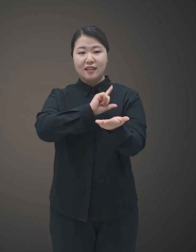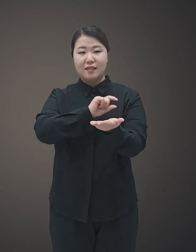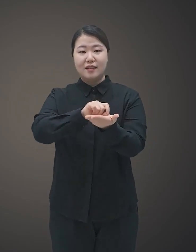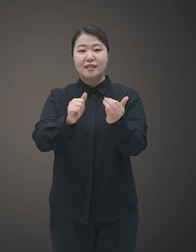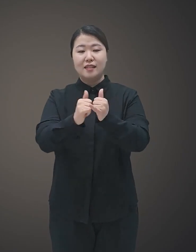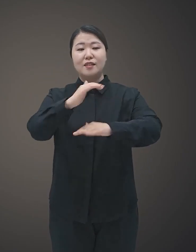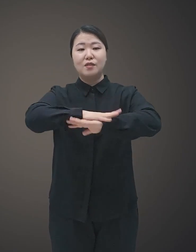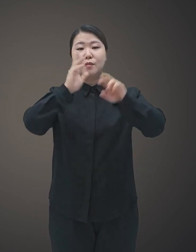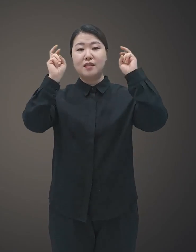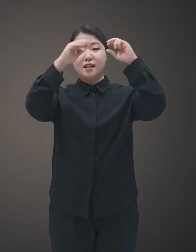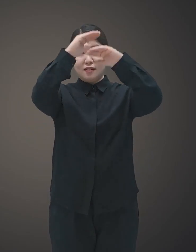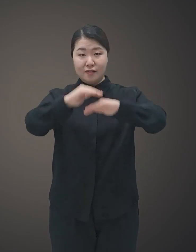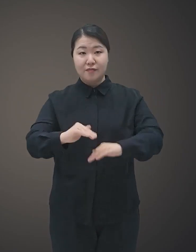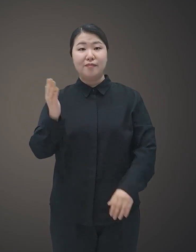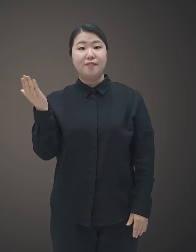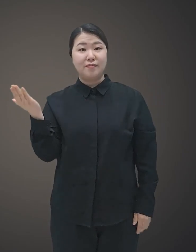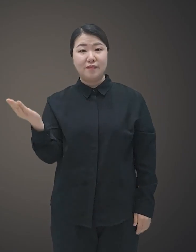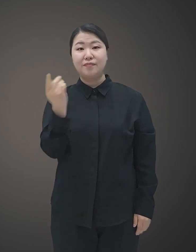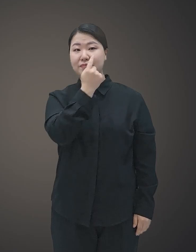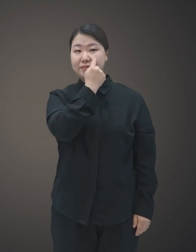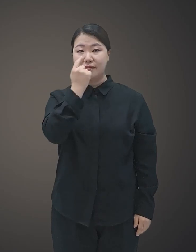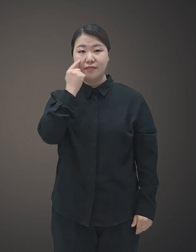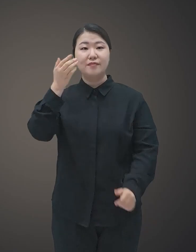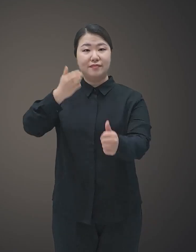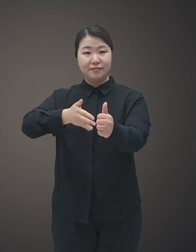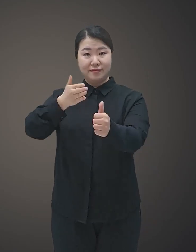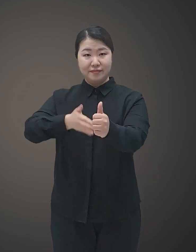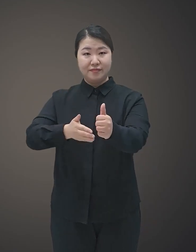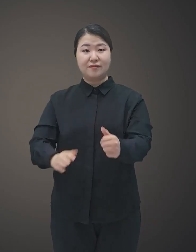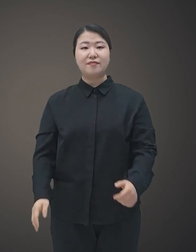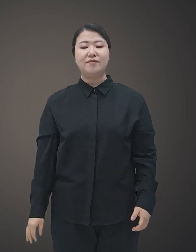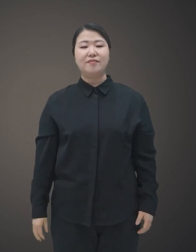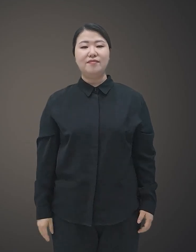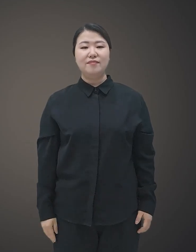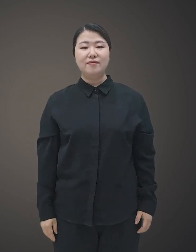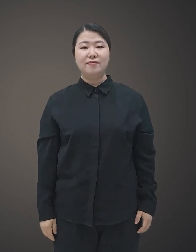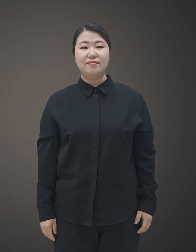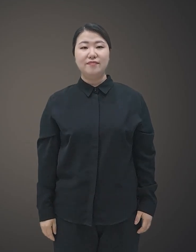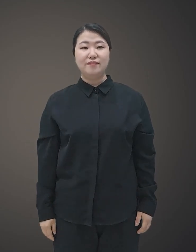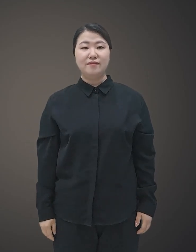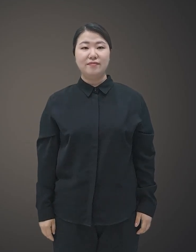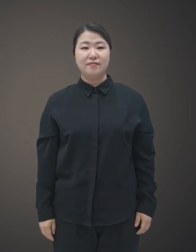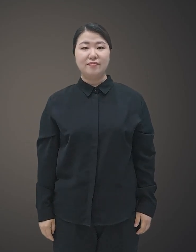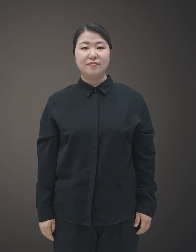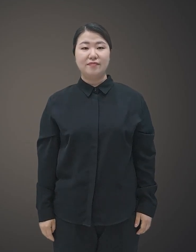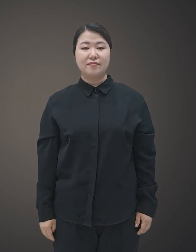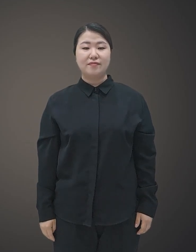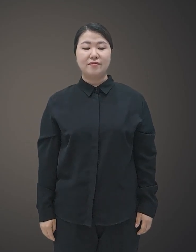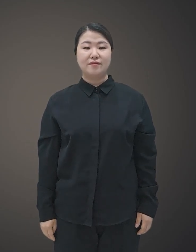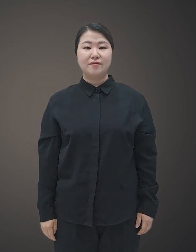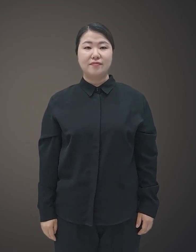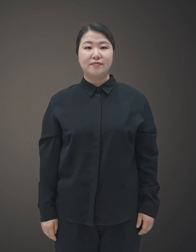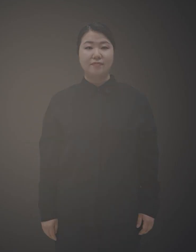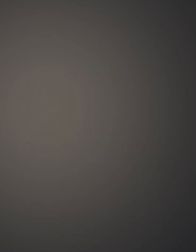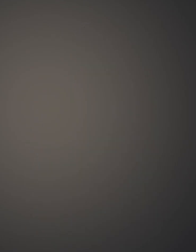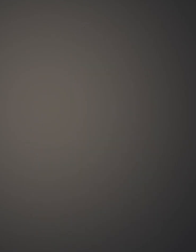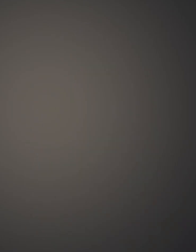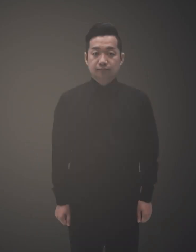도서명 시골에 살길 잘했다. 저자 김주영. 출판사 리스컴.